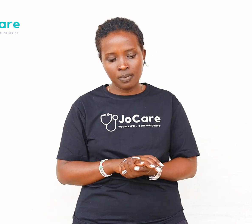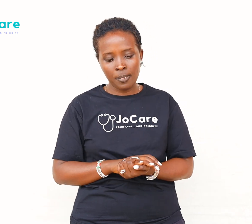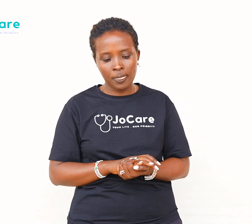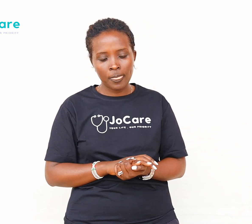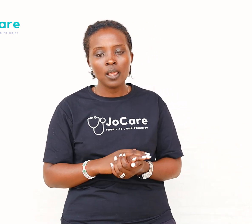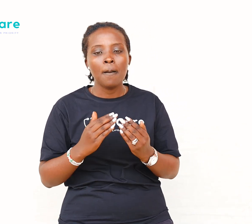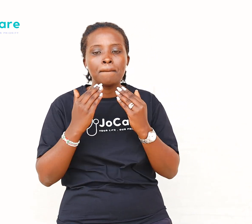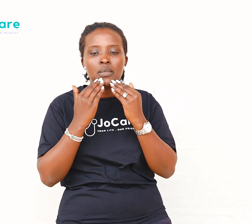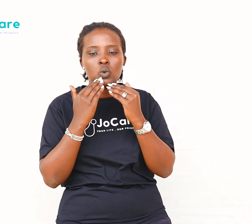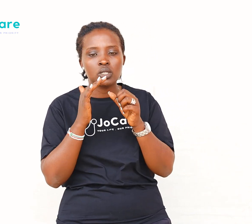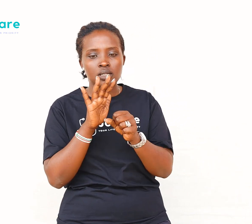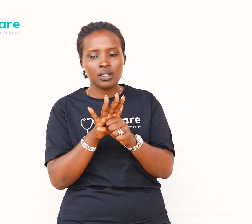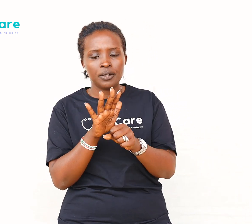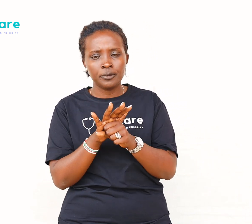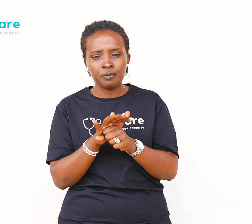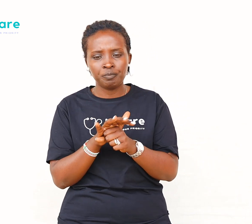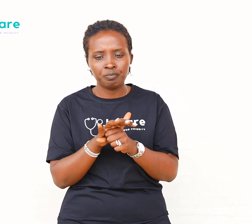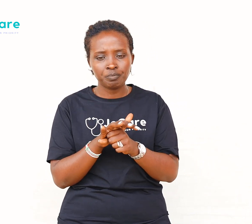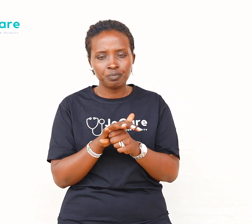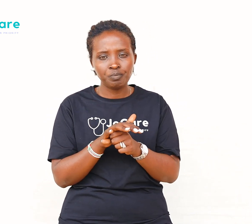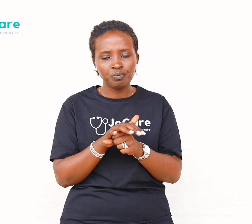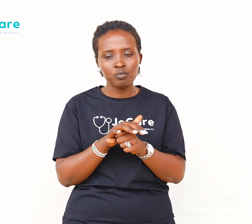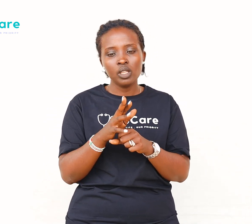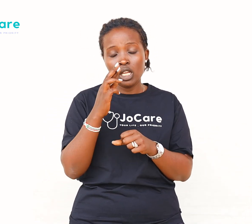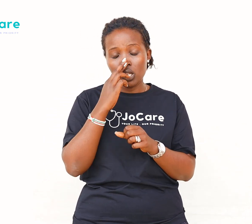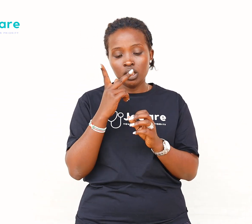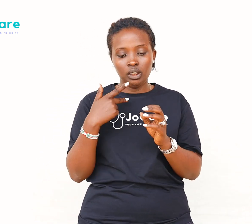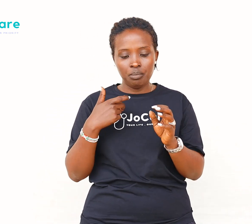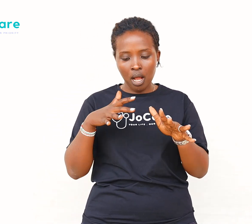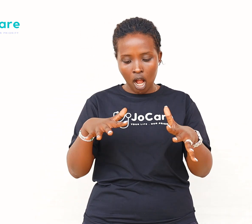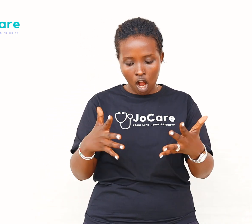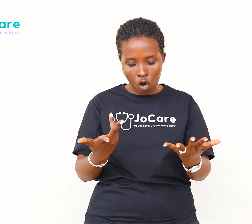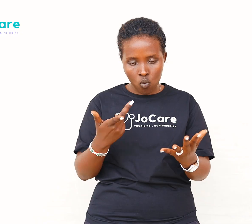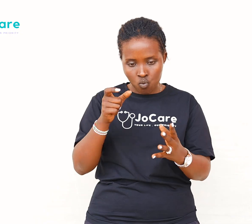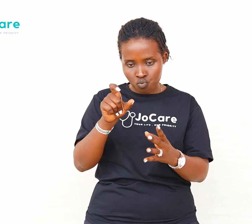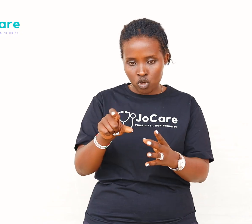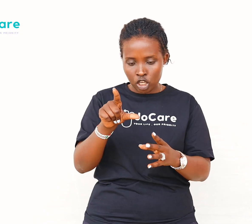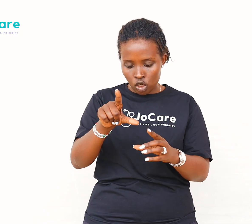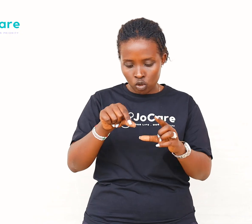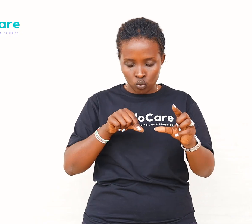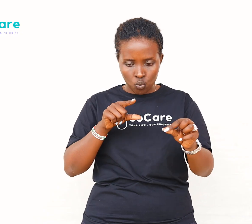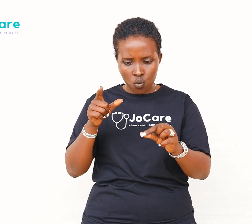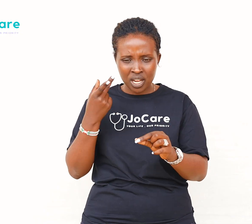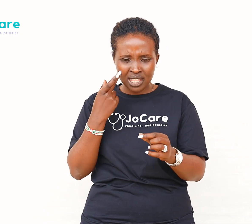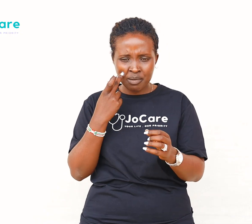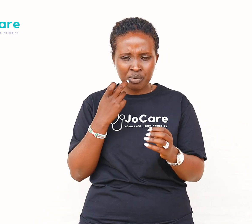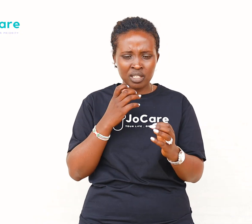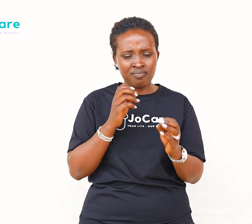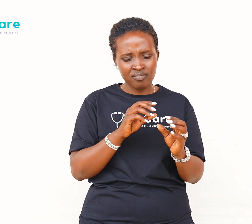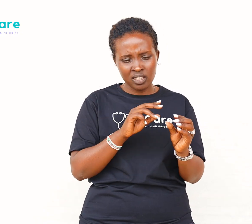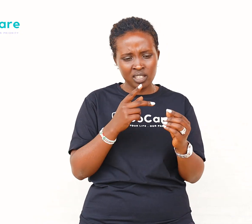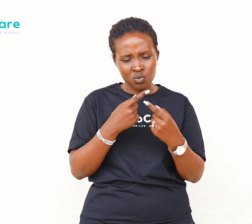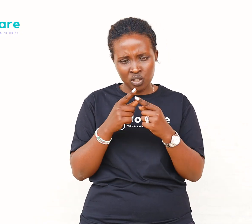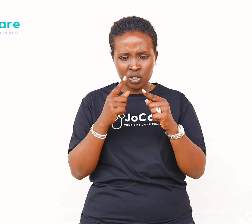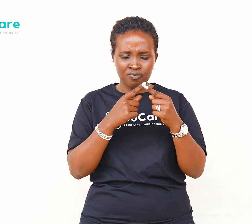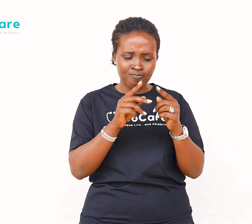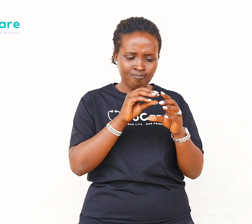Murakoze cyane. Ku kijyanye n'uburyo umuntu ahitamo guhindura uburyo akoresha yikorera